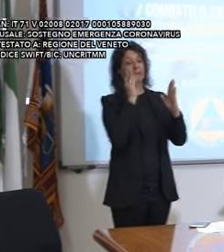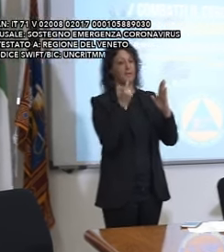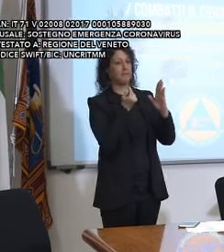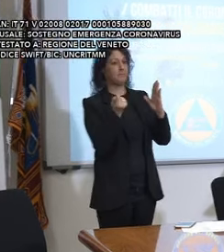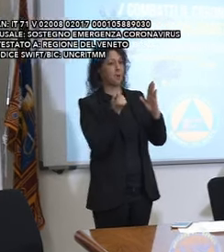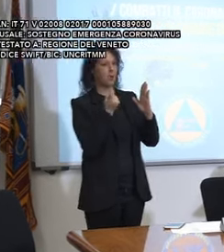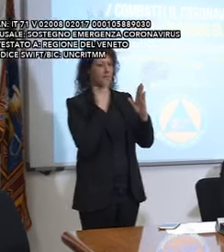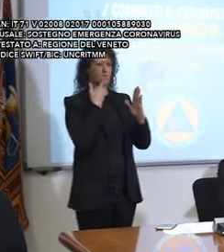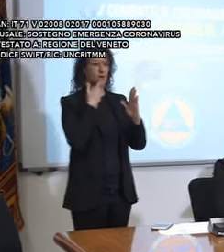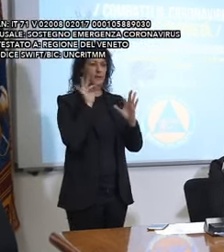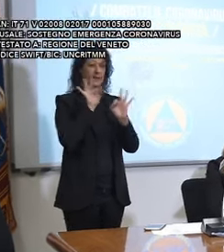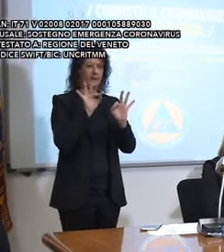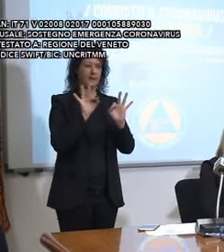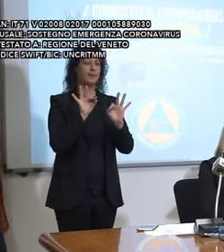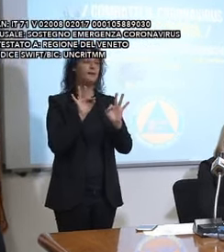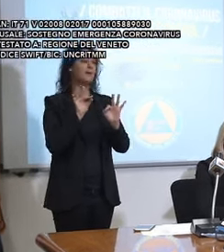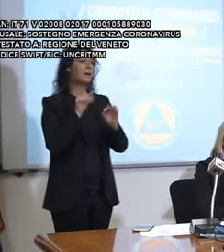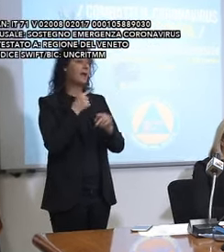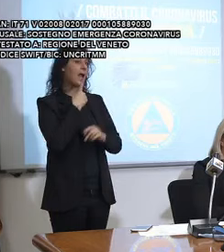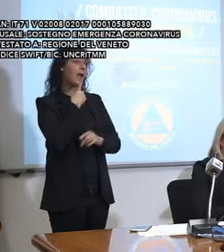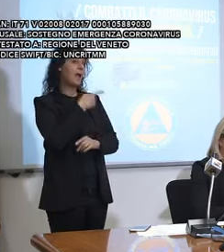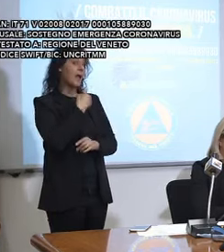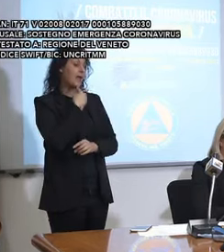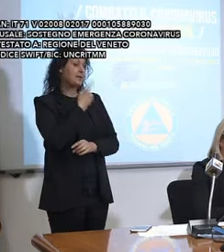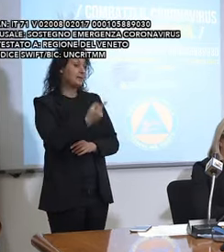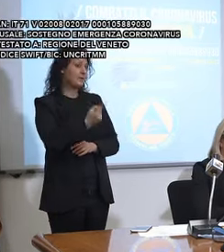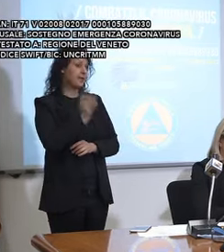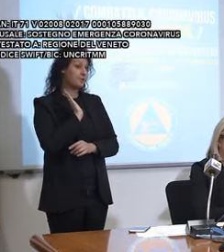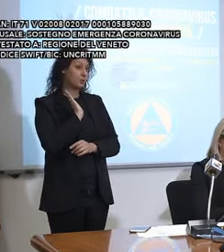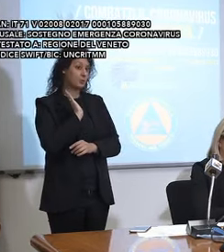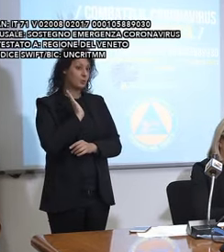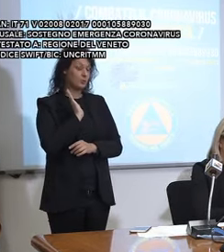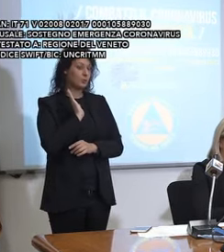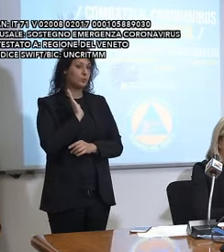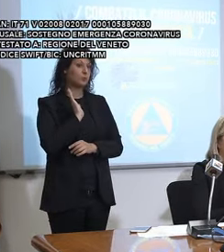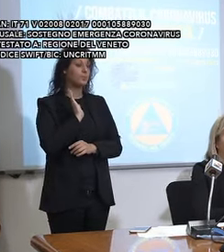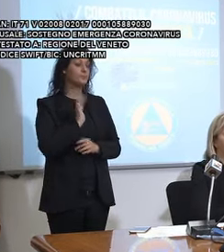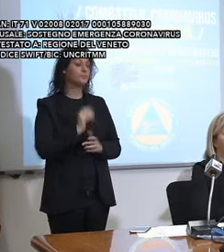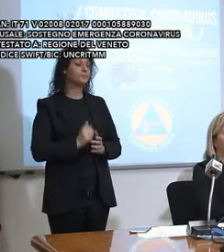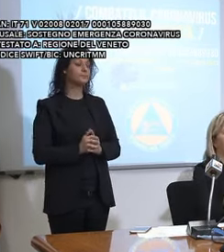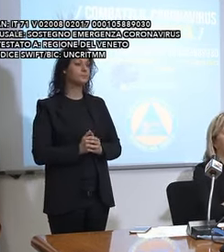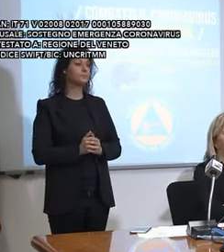che avete registrato nella parte non diciamo così,